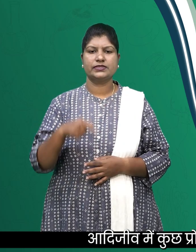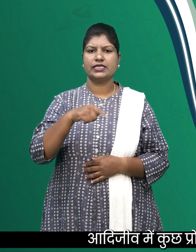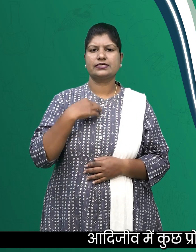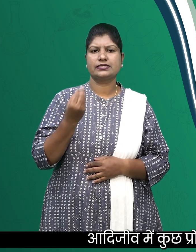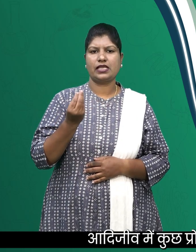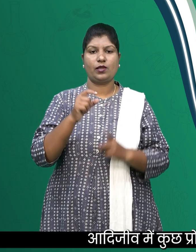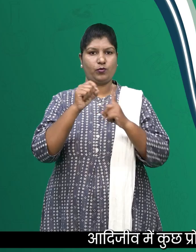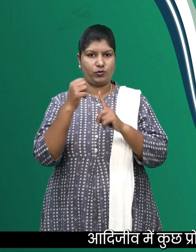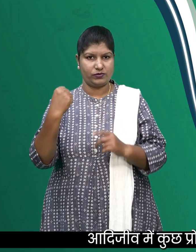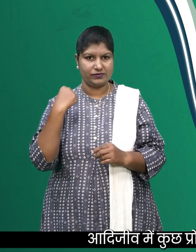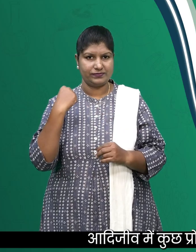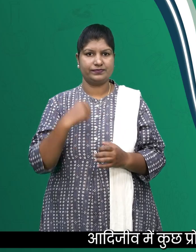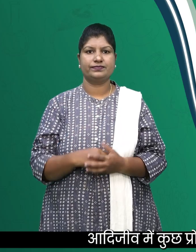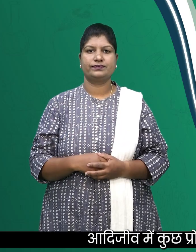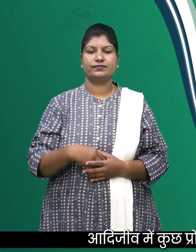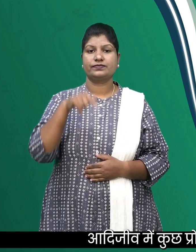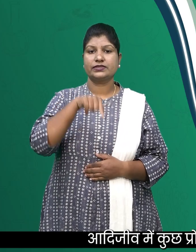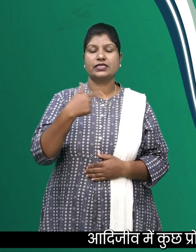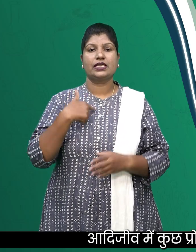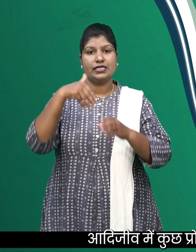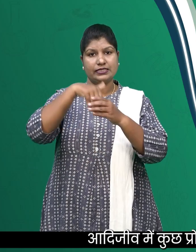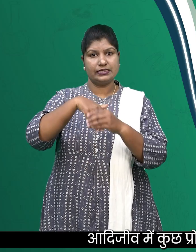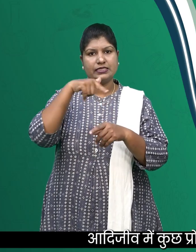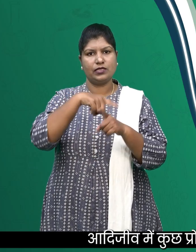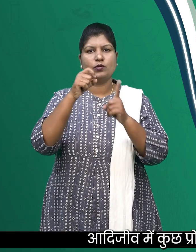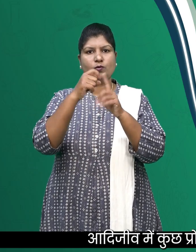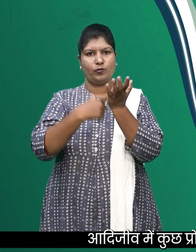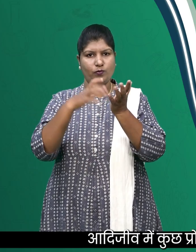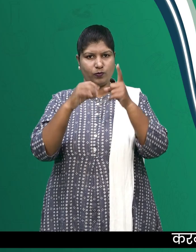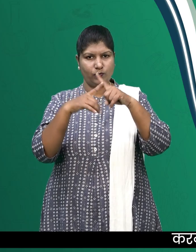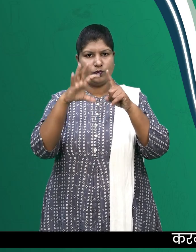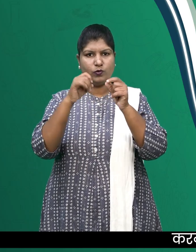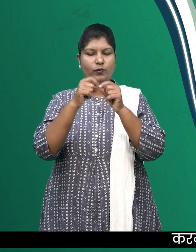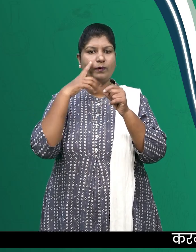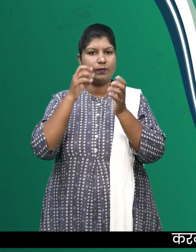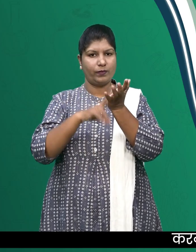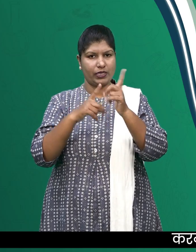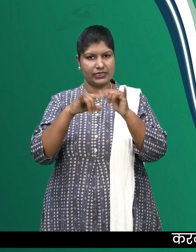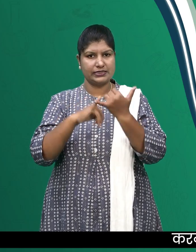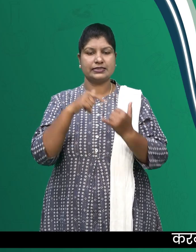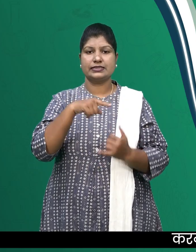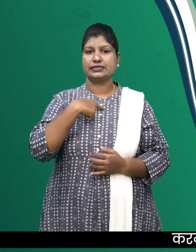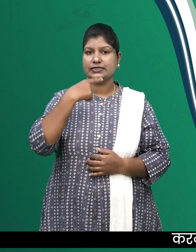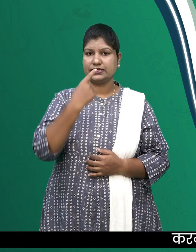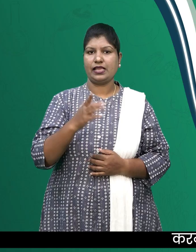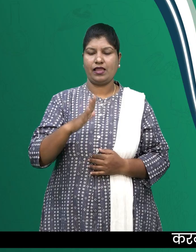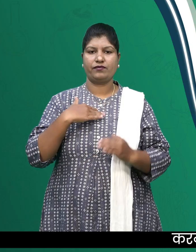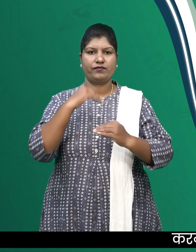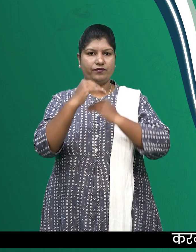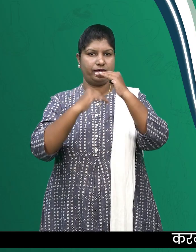आदिजीव में कुछ प्रोटीनों ने रासायनिक प्रतिक्रियाओं को तेज करने की क्षमता विकसित की।